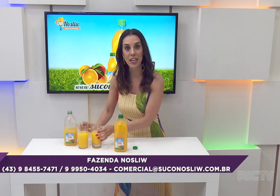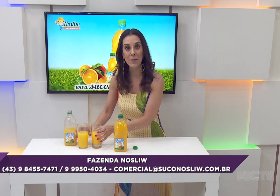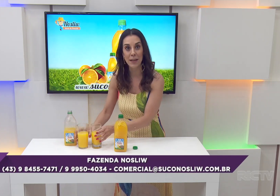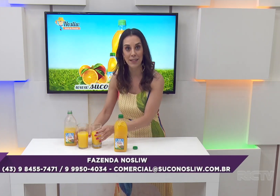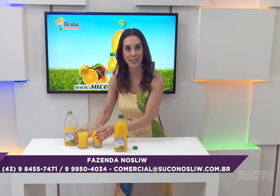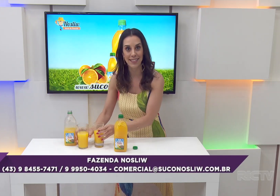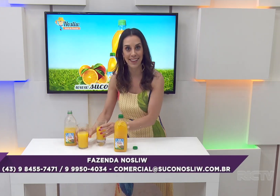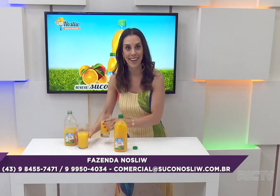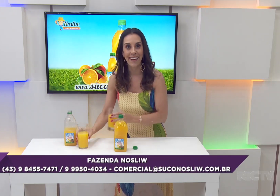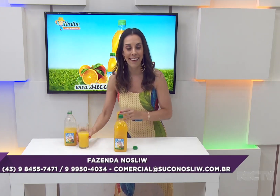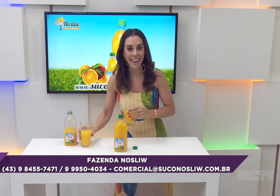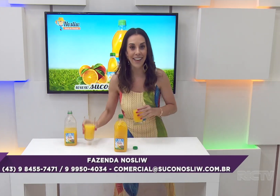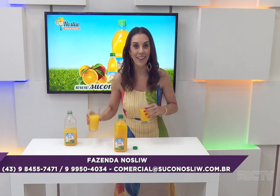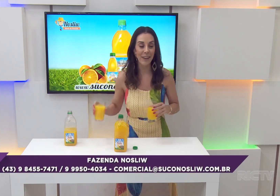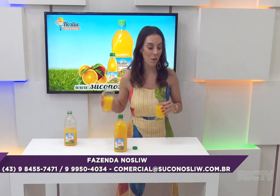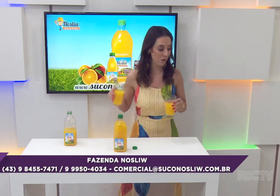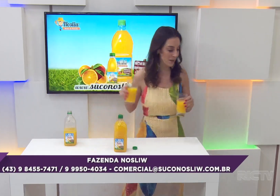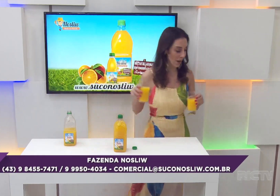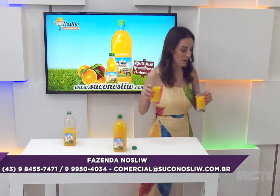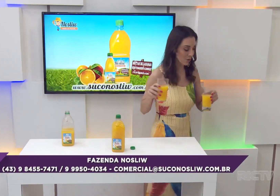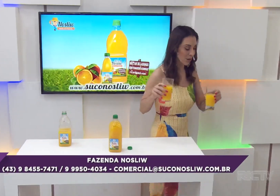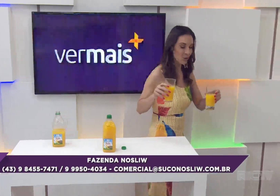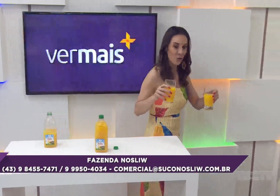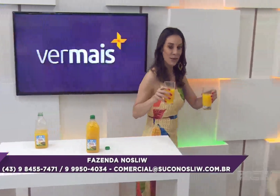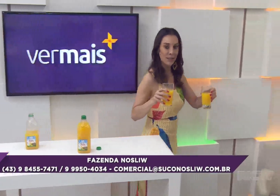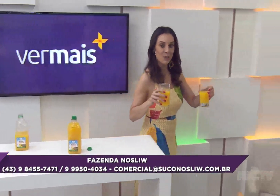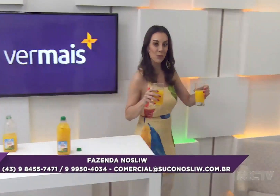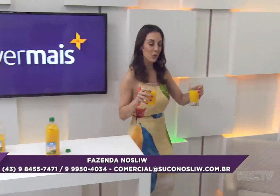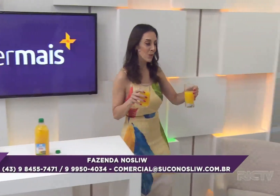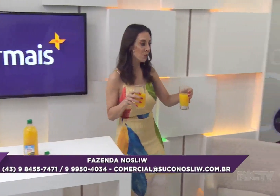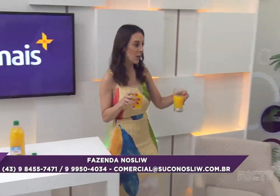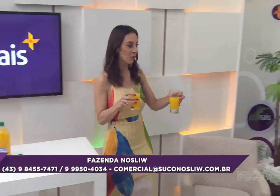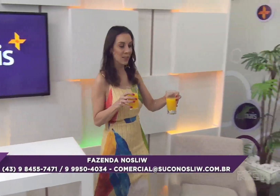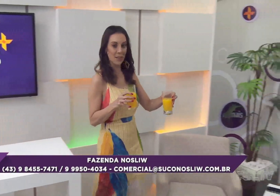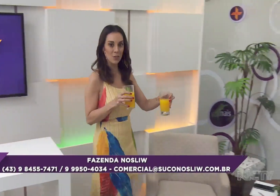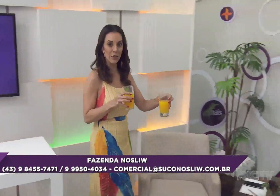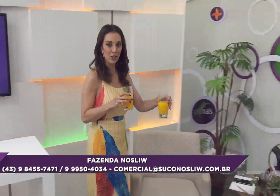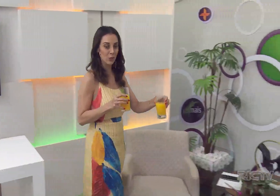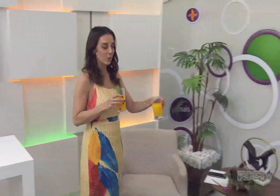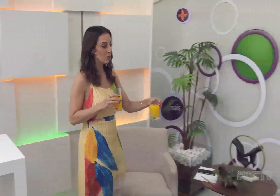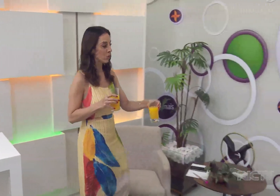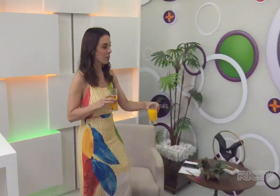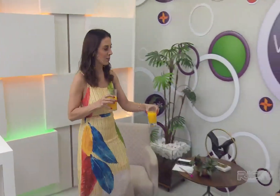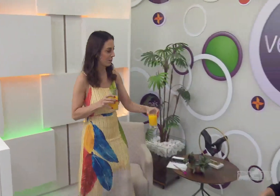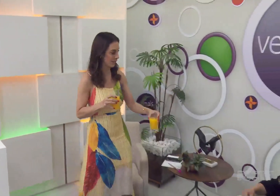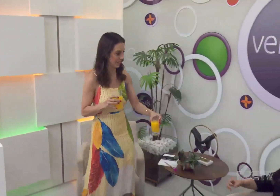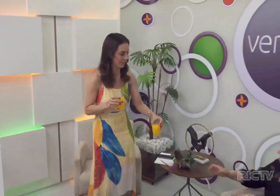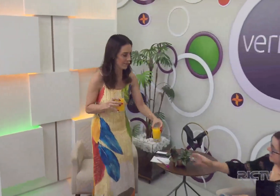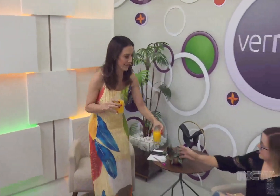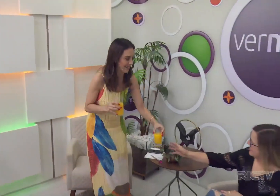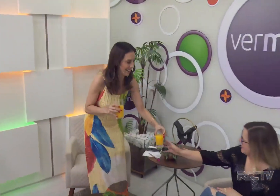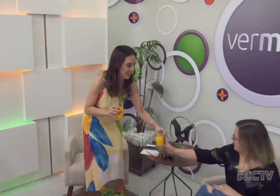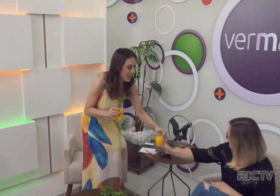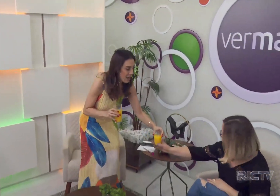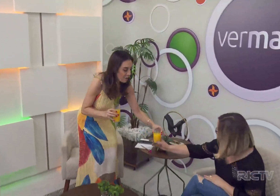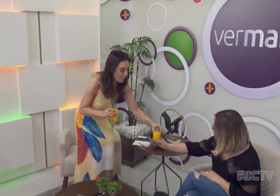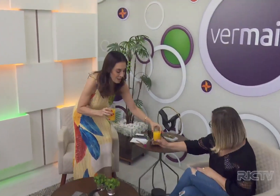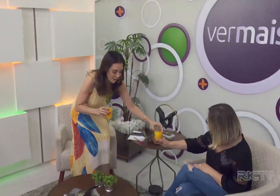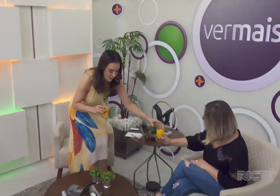Libras. É, e ela vai conversar com a gente sobre esse assunto, nós vamos tirar todas as dúvidas, já trouxe um suquinho pra você, viu, Maria Helena? Fique à